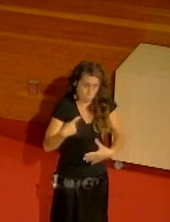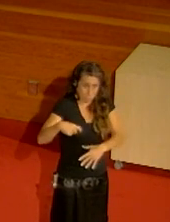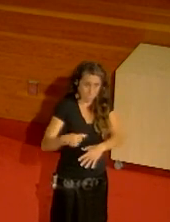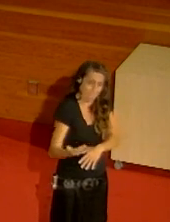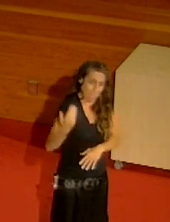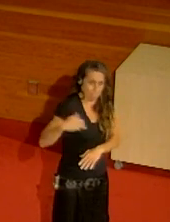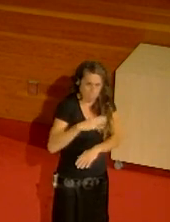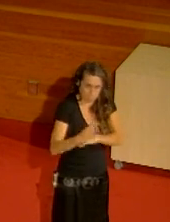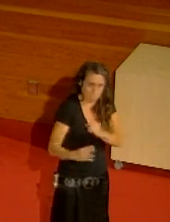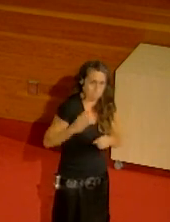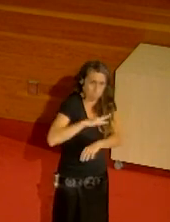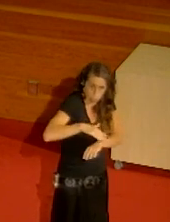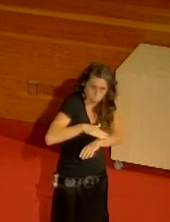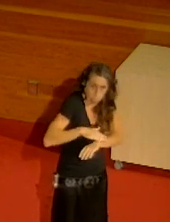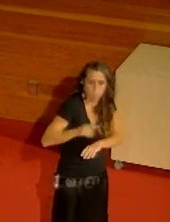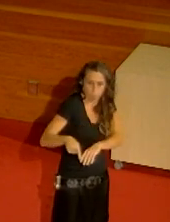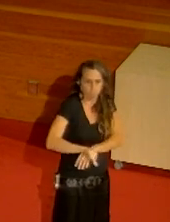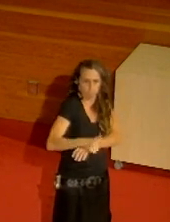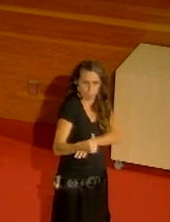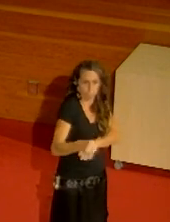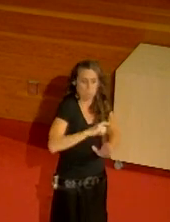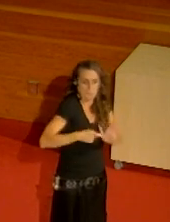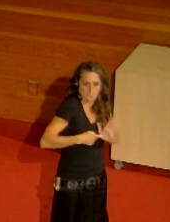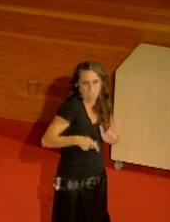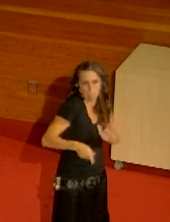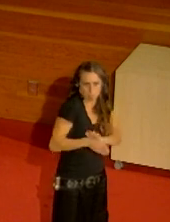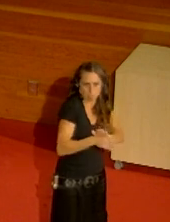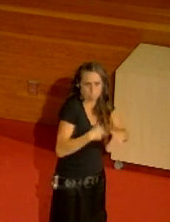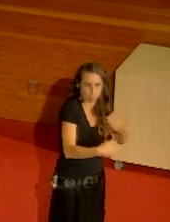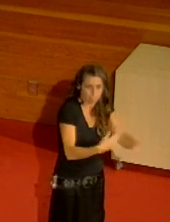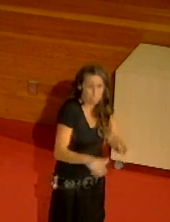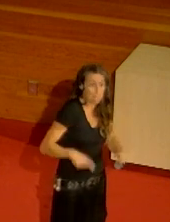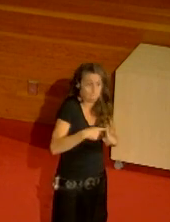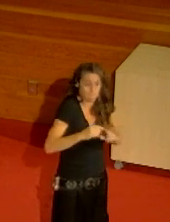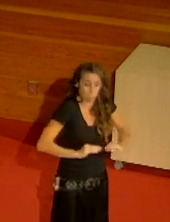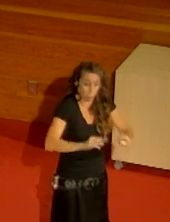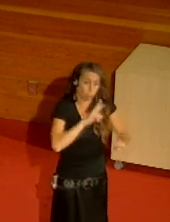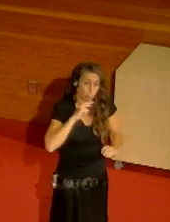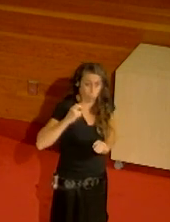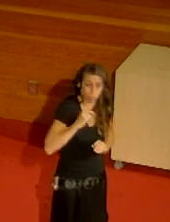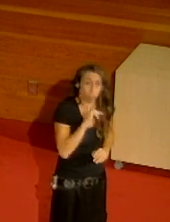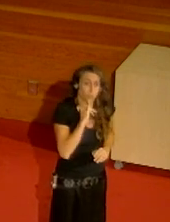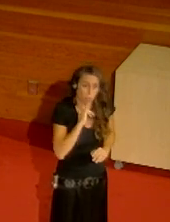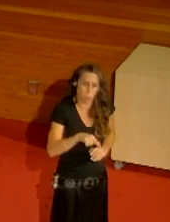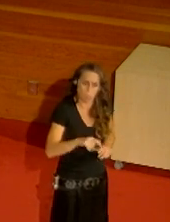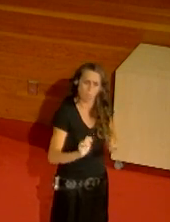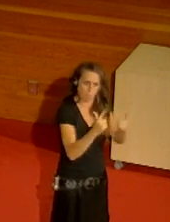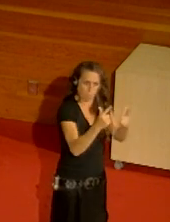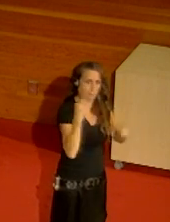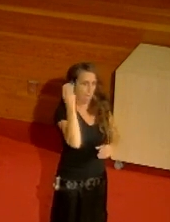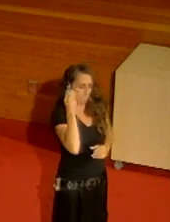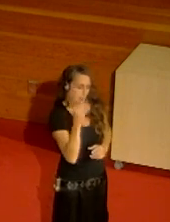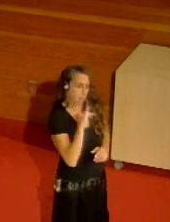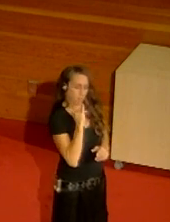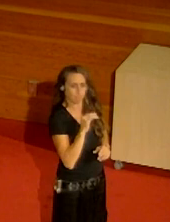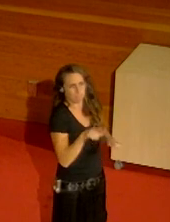ahí sigue y entre otras cosas también declaro el hebreo como idioma oficial y relegó al árabe como una